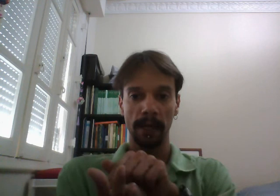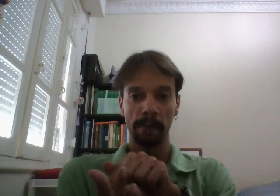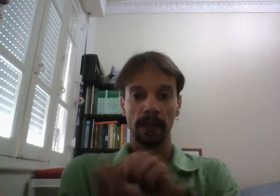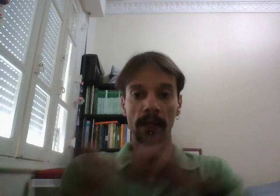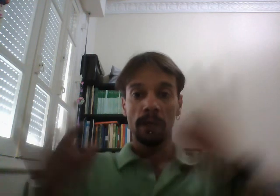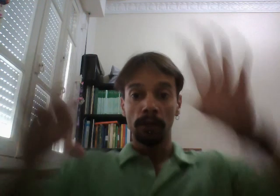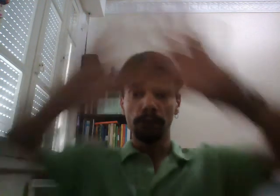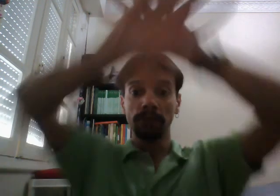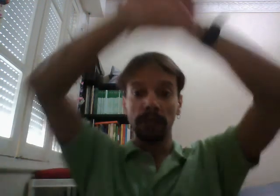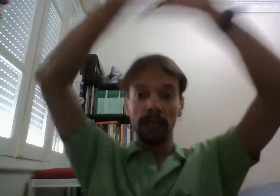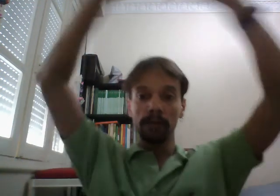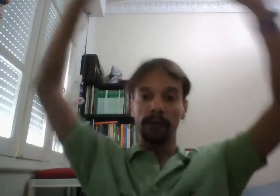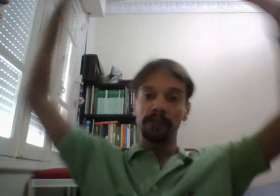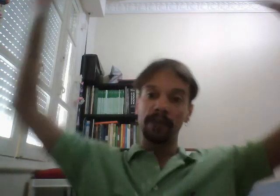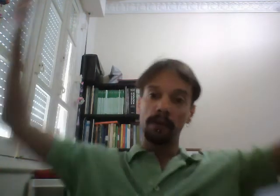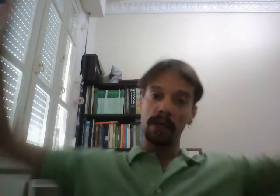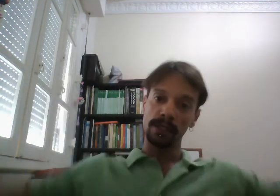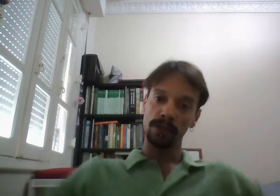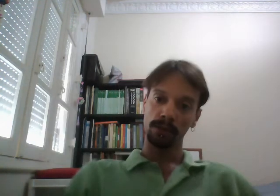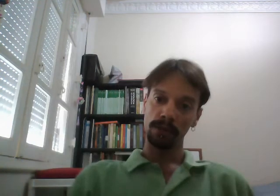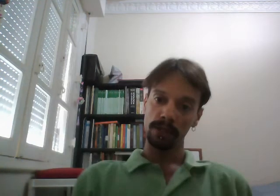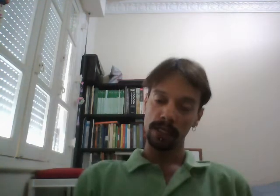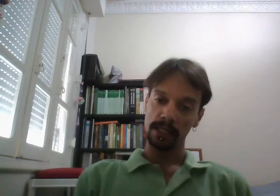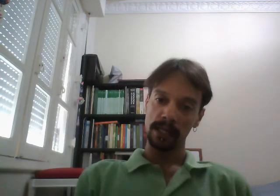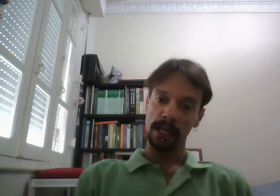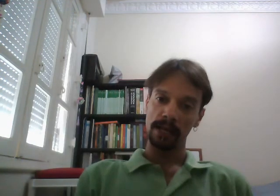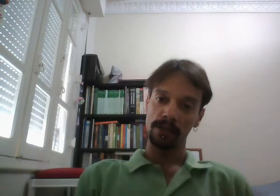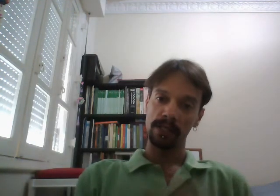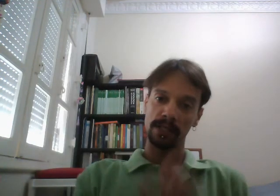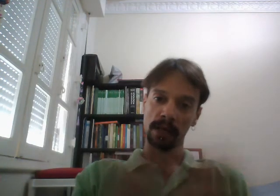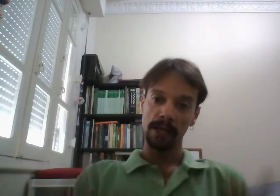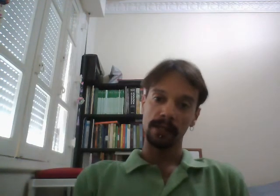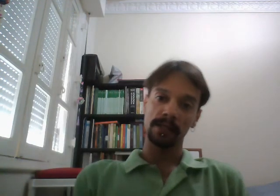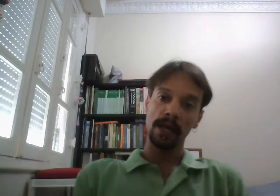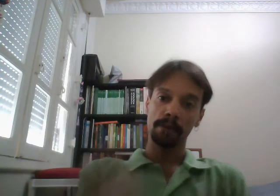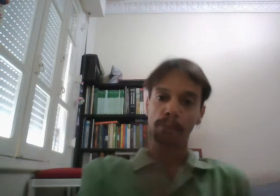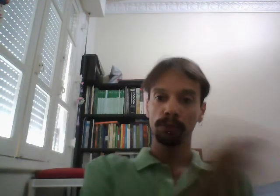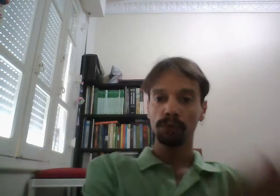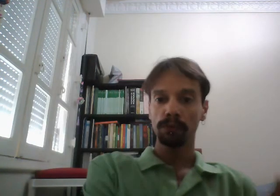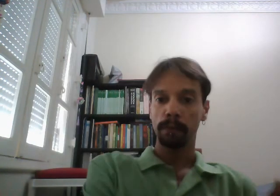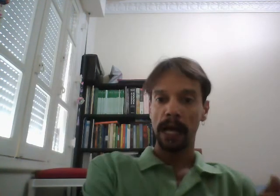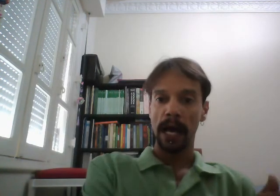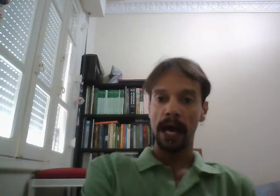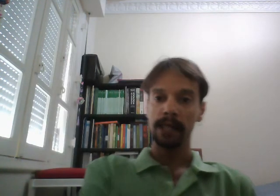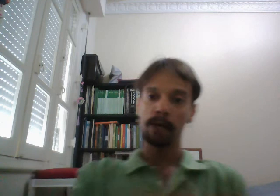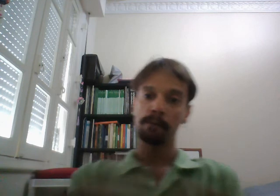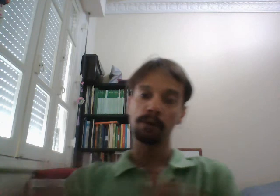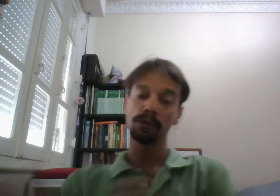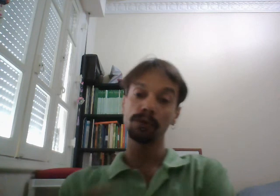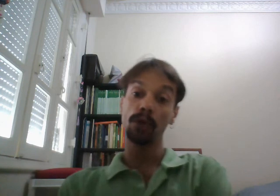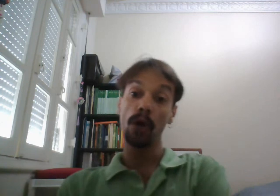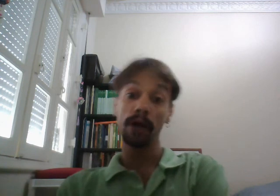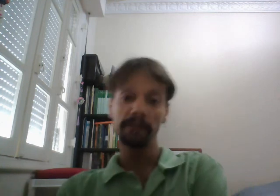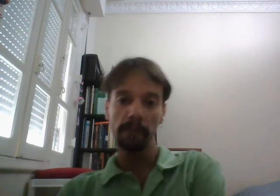B. Juntando as frequências de todos esses alelos, desses gametas, 0,1 para A e 0,9